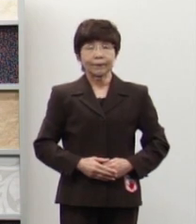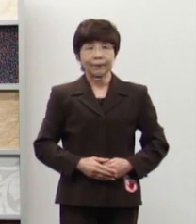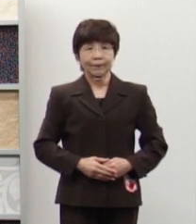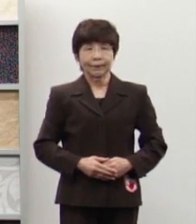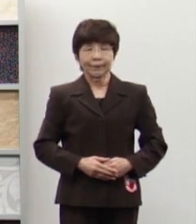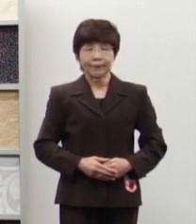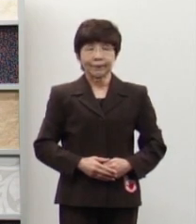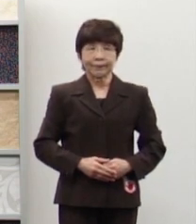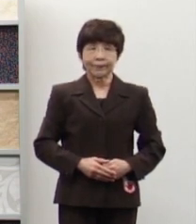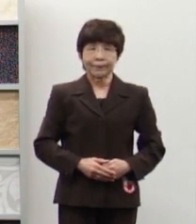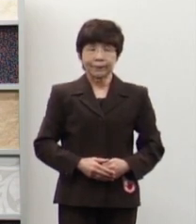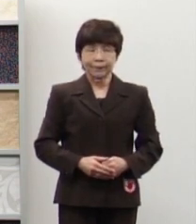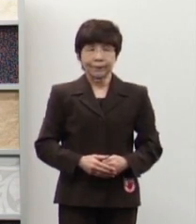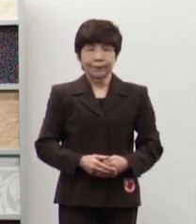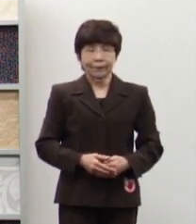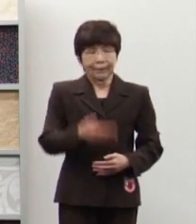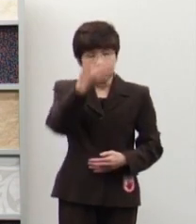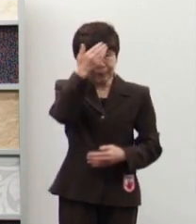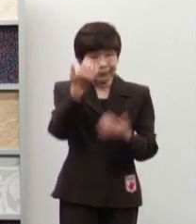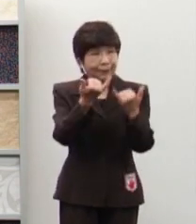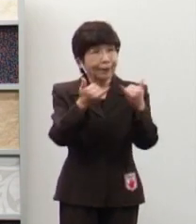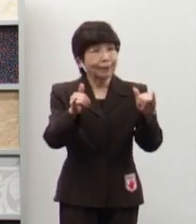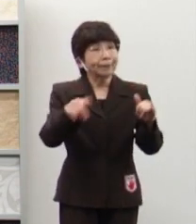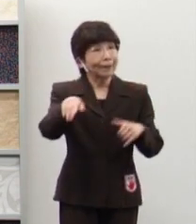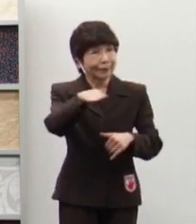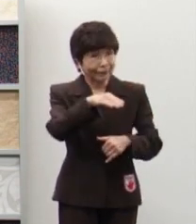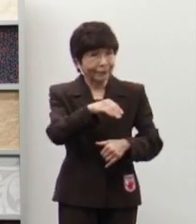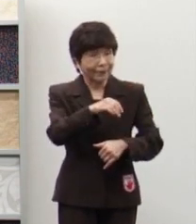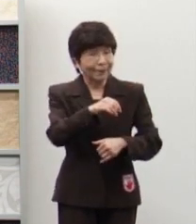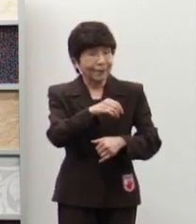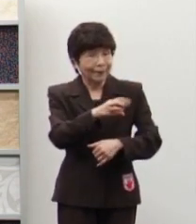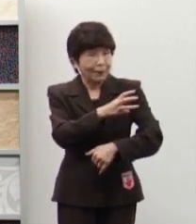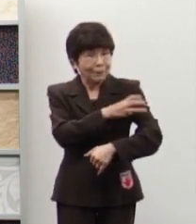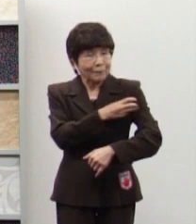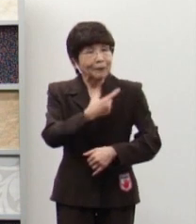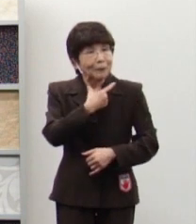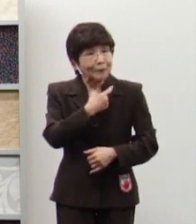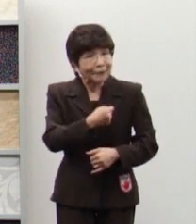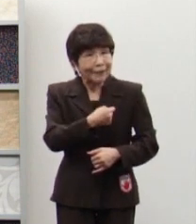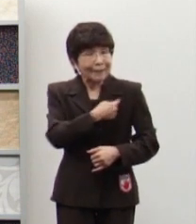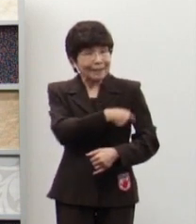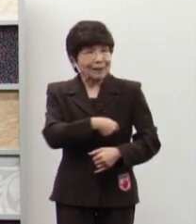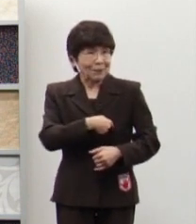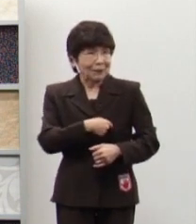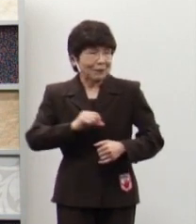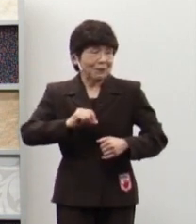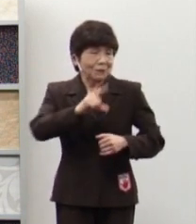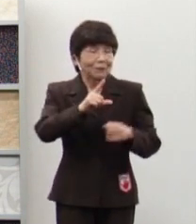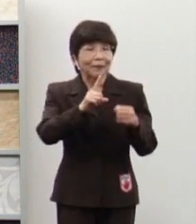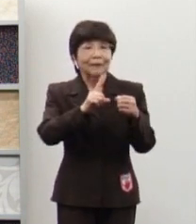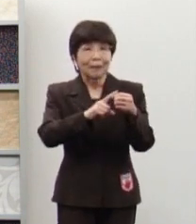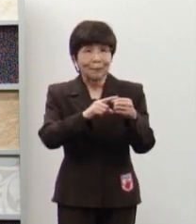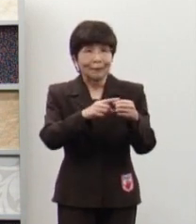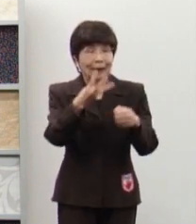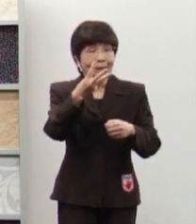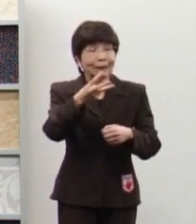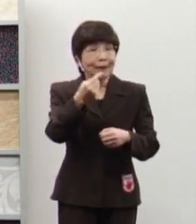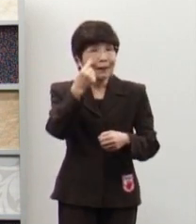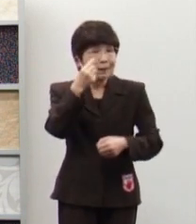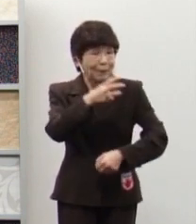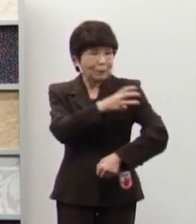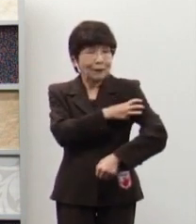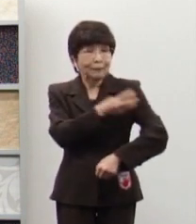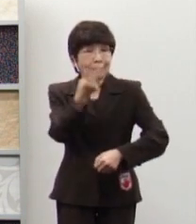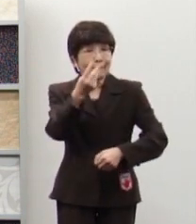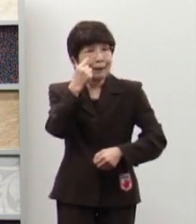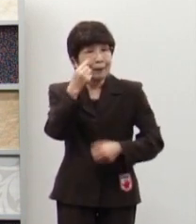これに加えまして、若年層の接種意欲を高めていただくため、3回目のワクチン接種をした方に対し